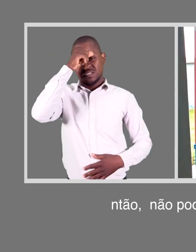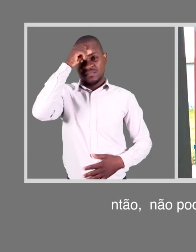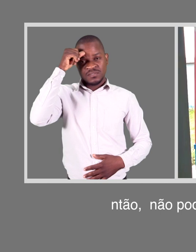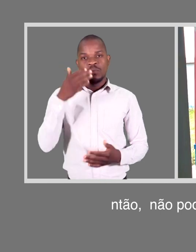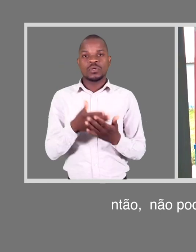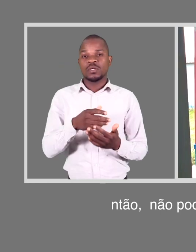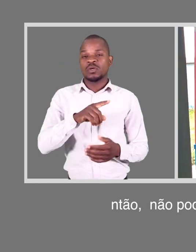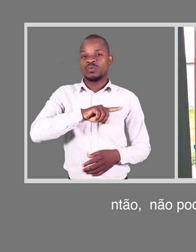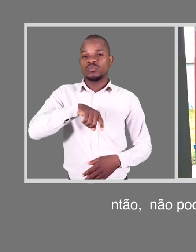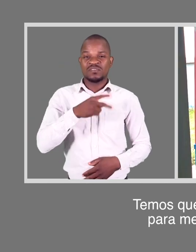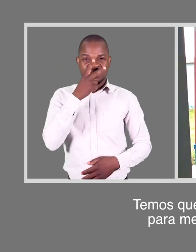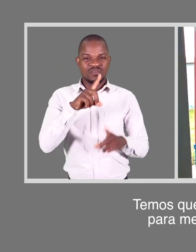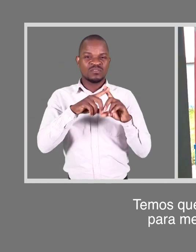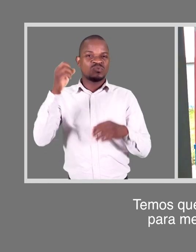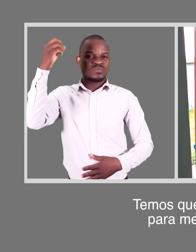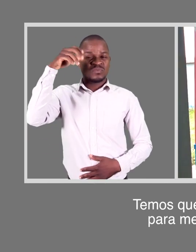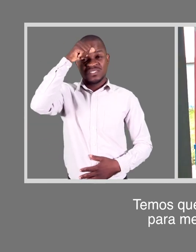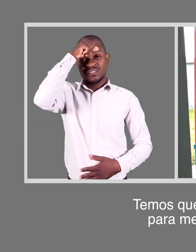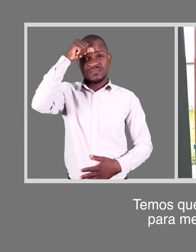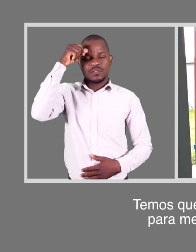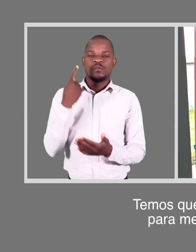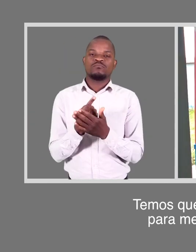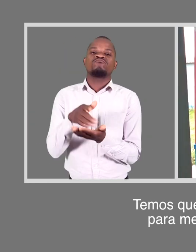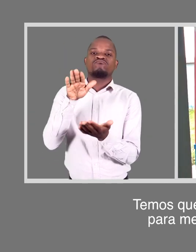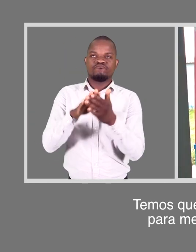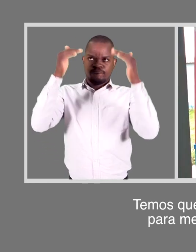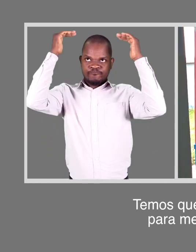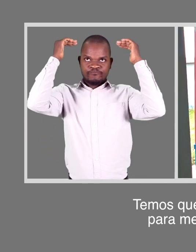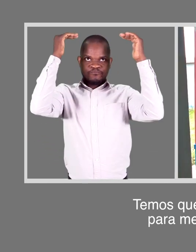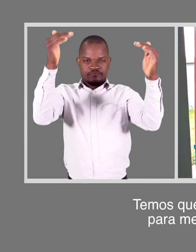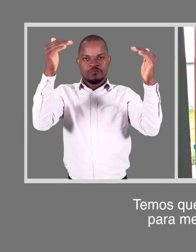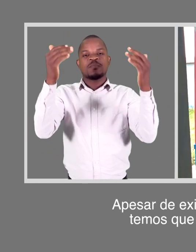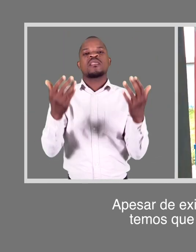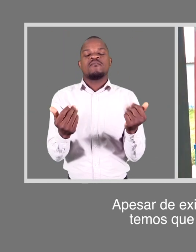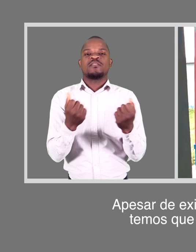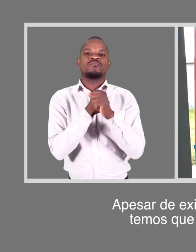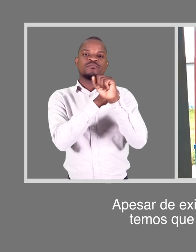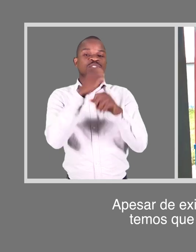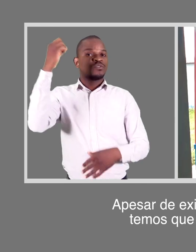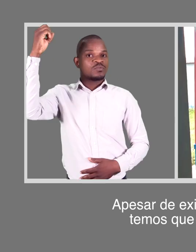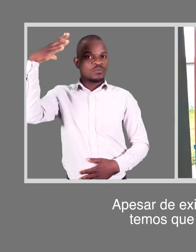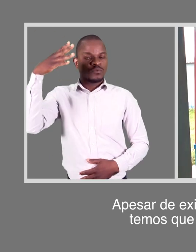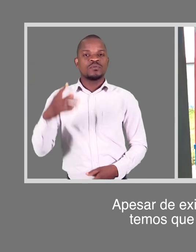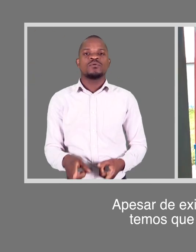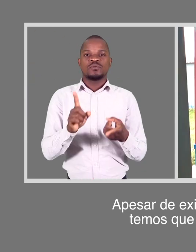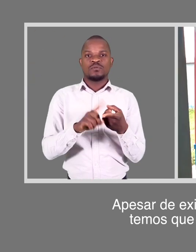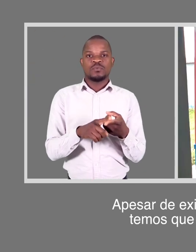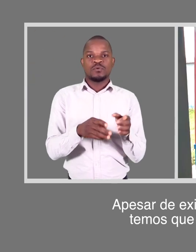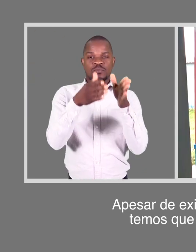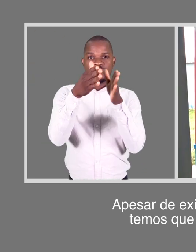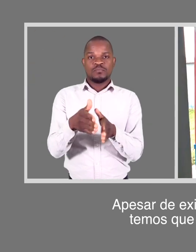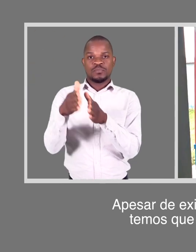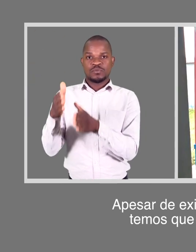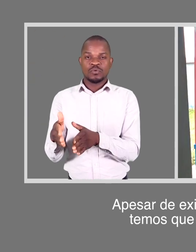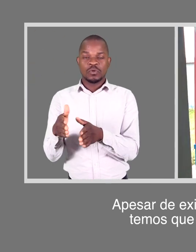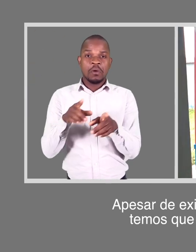ficar assim em um sítio aberto. Temos que estar em um sítio fechado para melhor nos proteger. Apesar de pessoas estarem na nossa